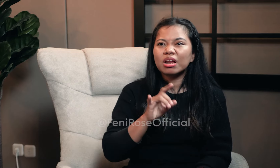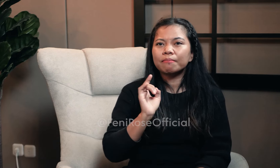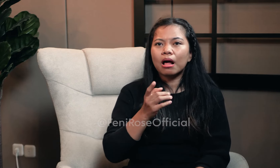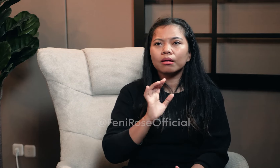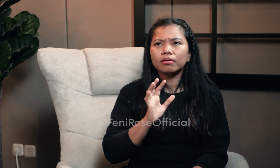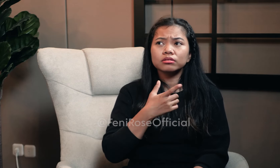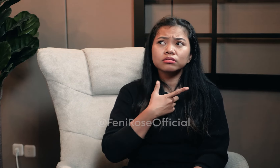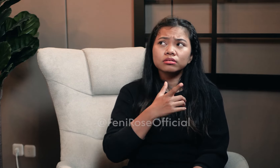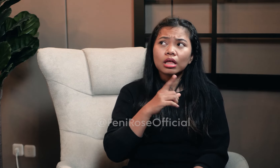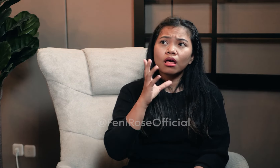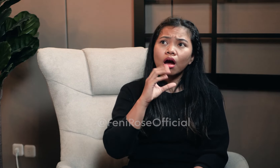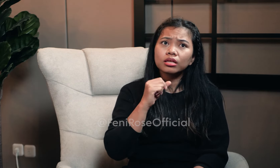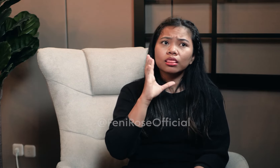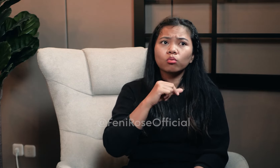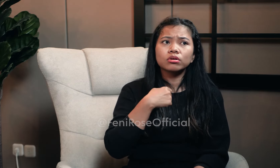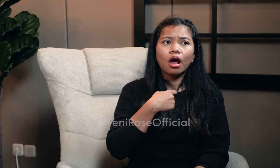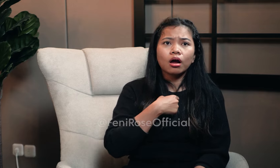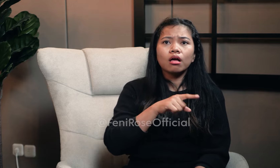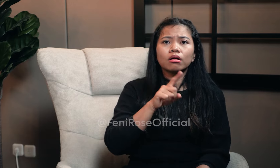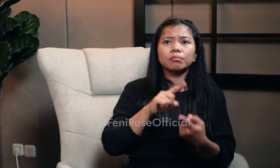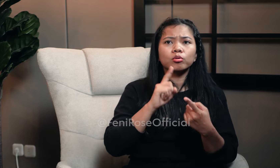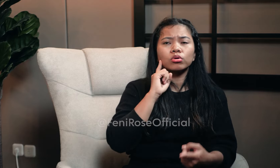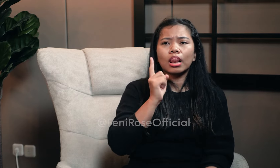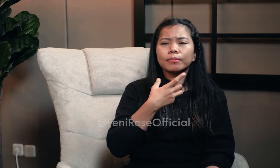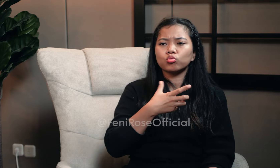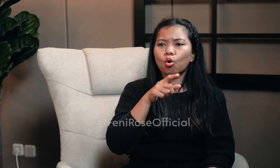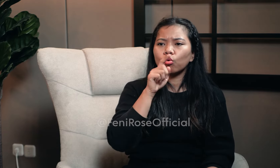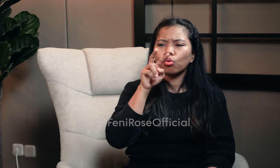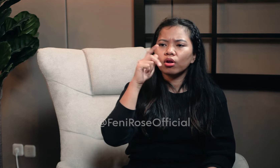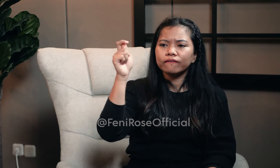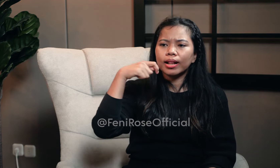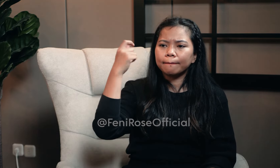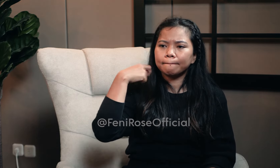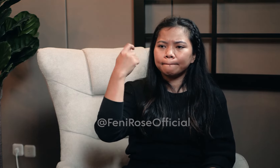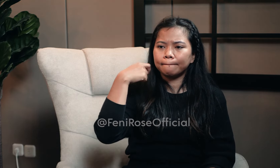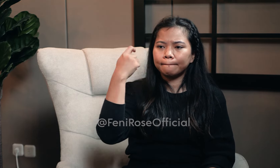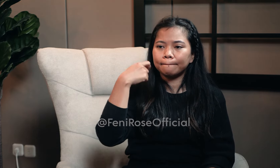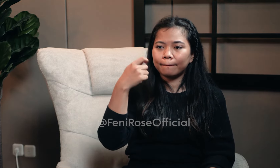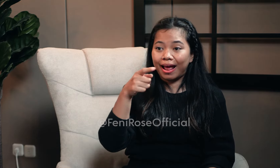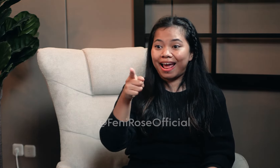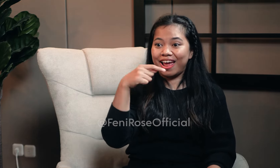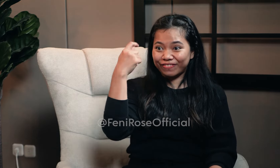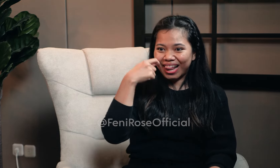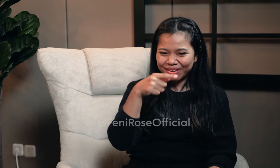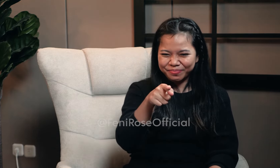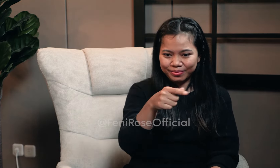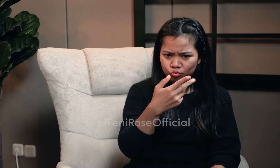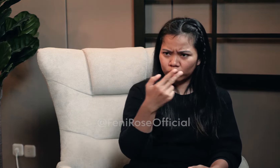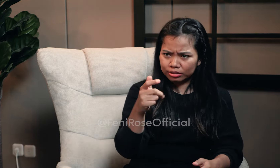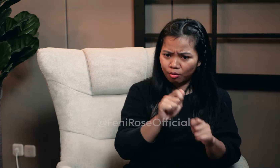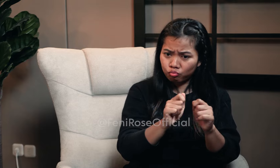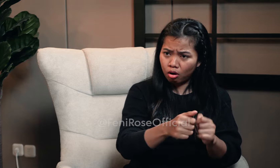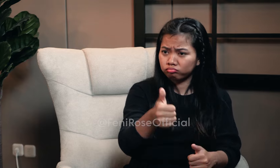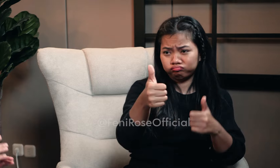apa film Iya Yang saya tahu teman-teman Tul itu lebih suka nonton film He nah karena karena ada